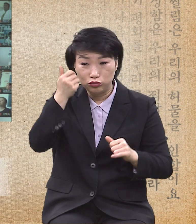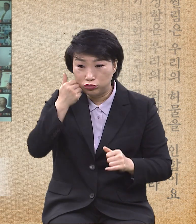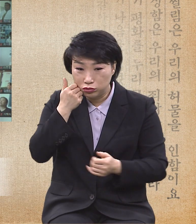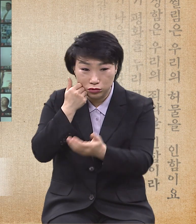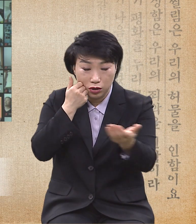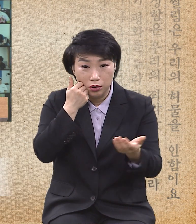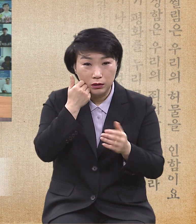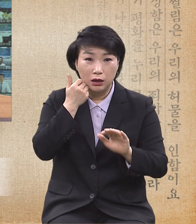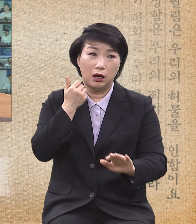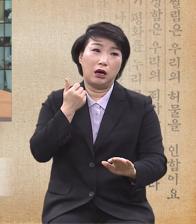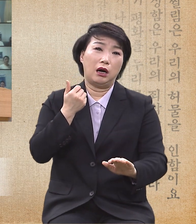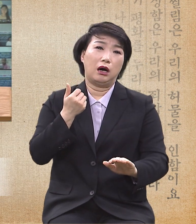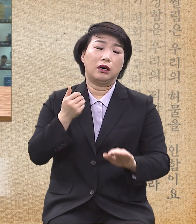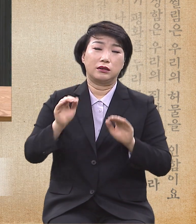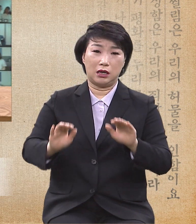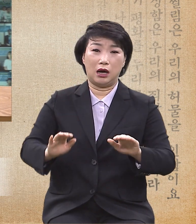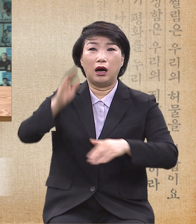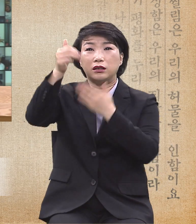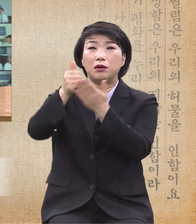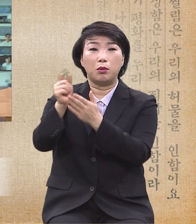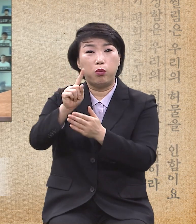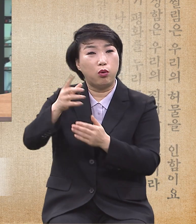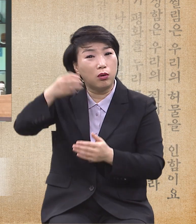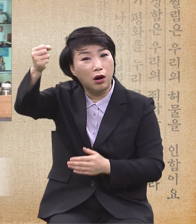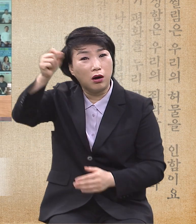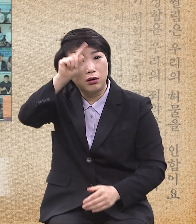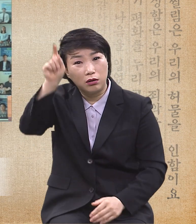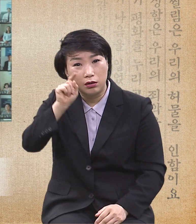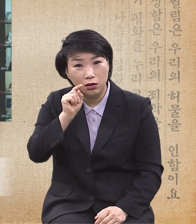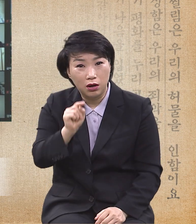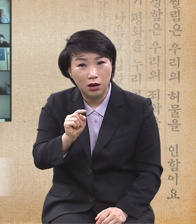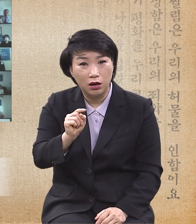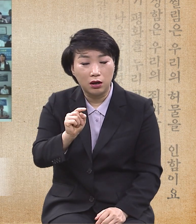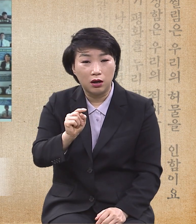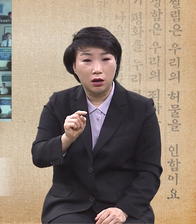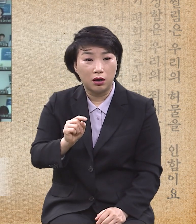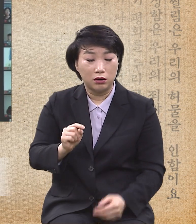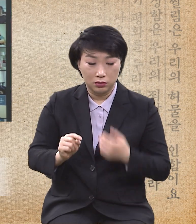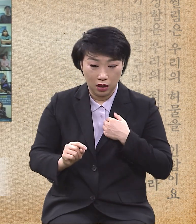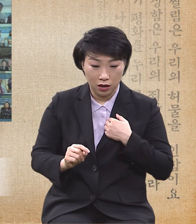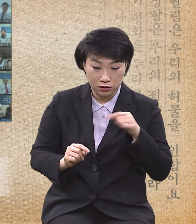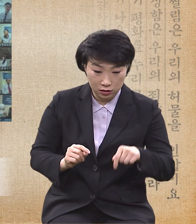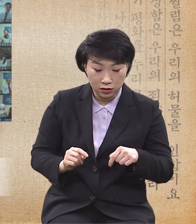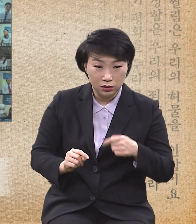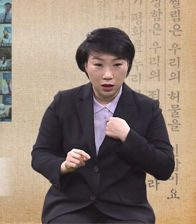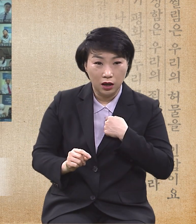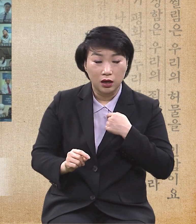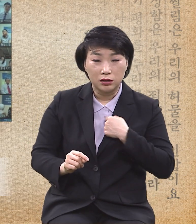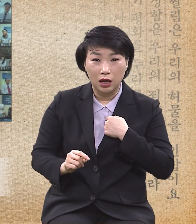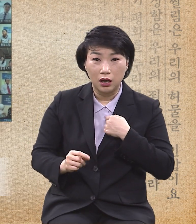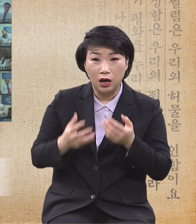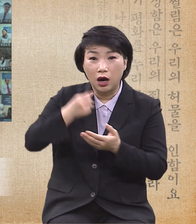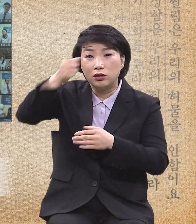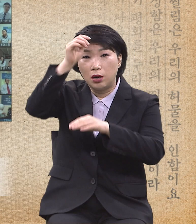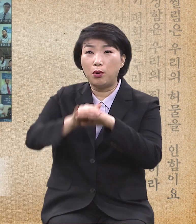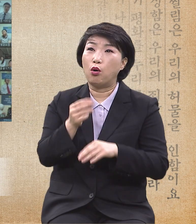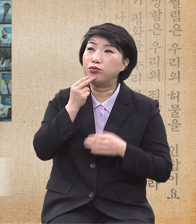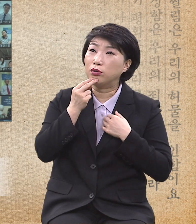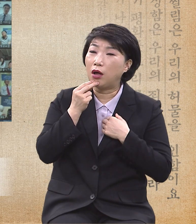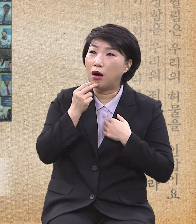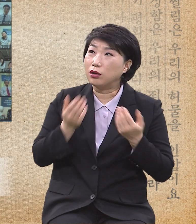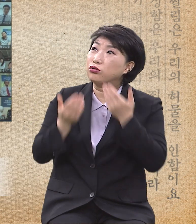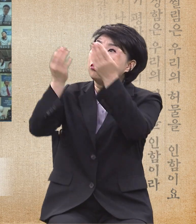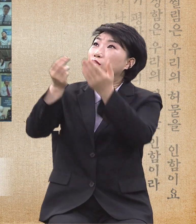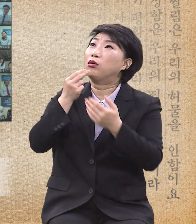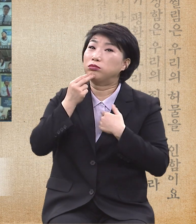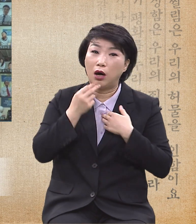사람이 하나님이 뭘로 받으신데, 그 사람에게서 받을 예배가 없는데, 그 사람이 드리는